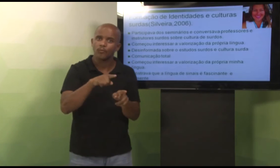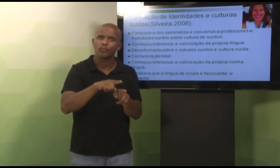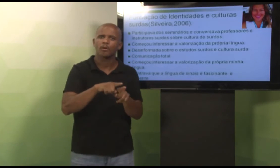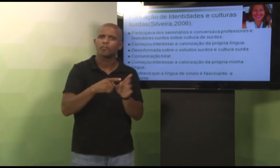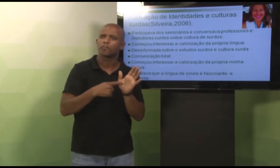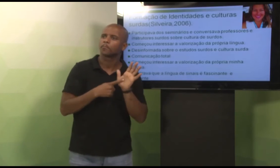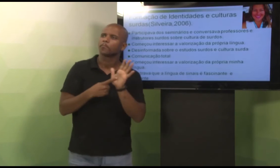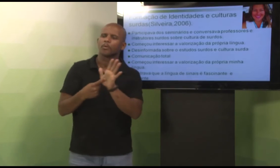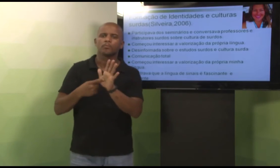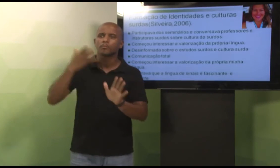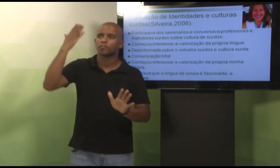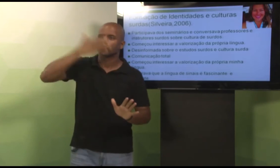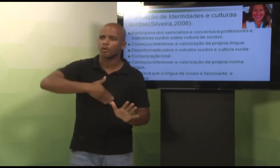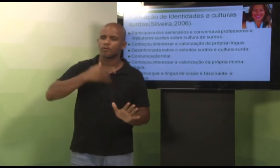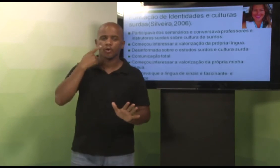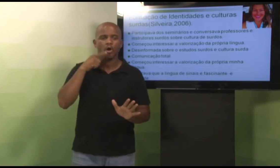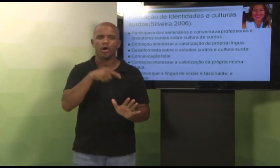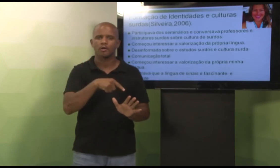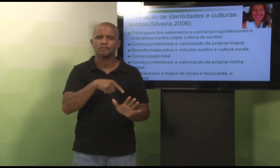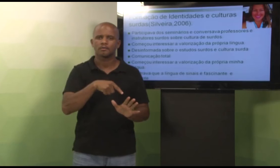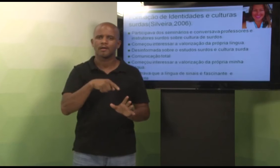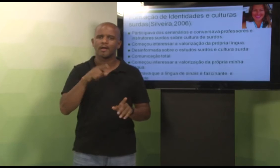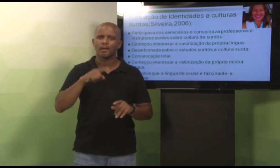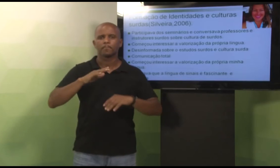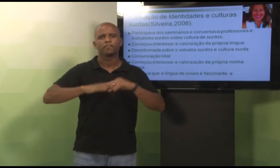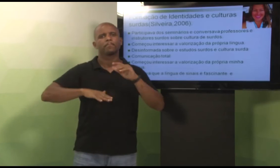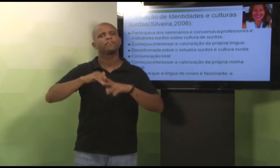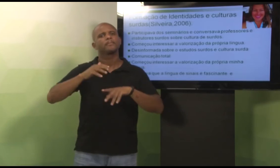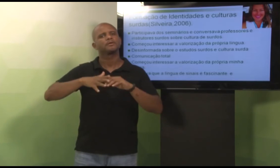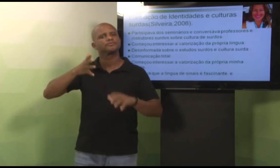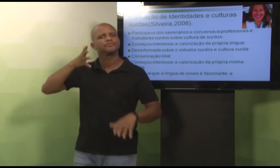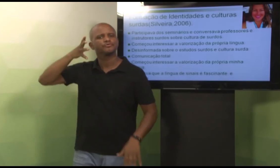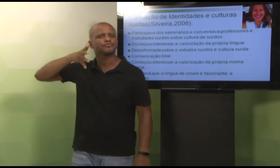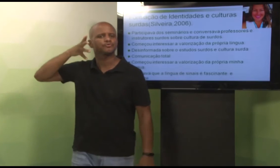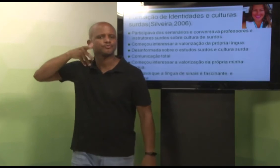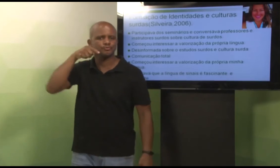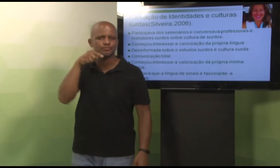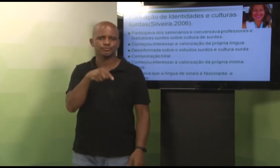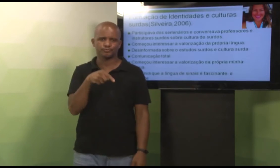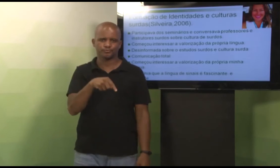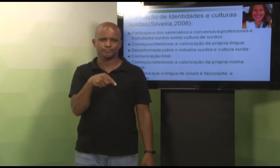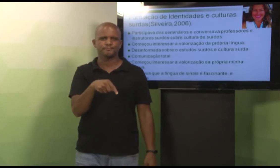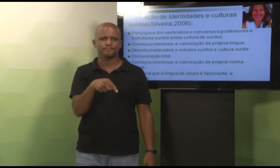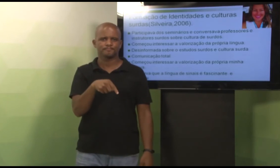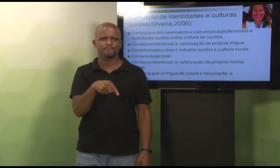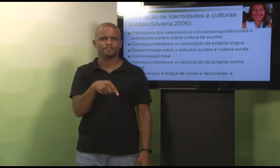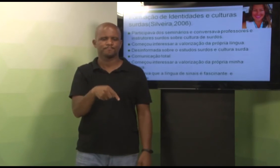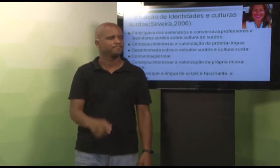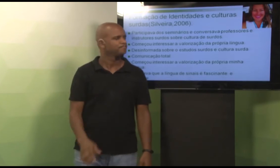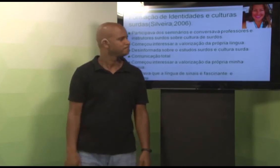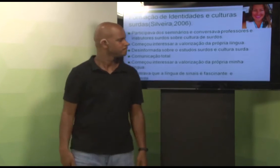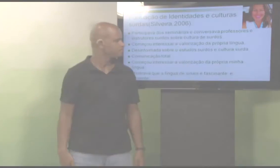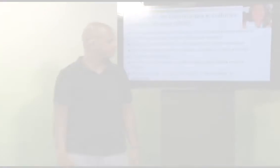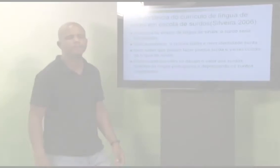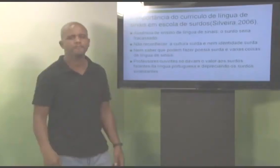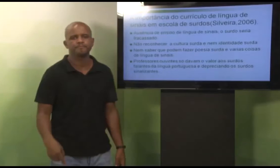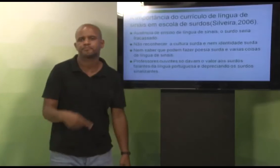dessa pessoa. Então, isso deve ser registrado. Então, várias outras pessoas foram pesquisadas, foram feitas as